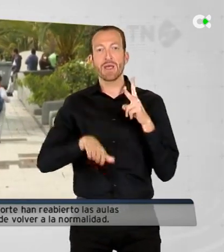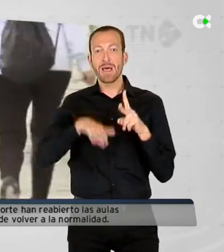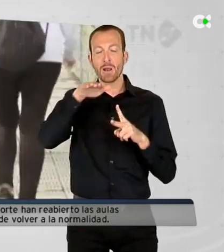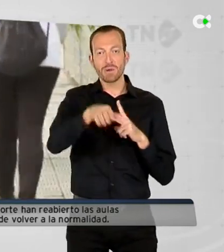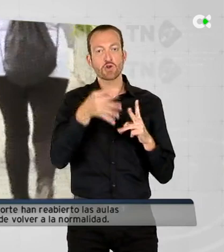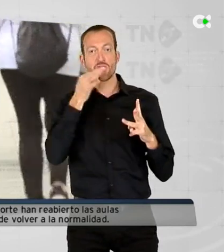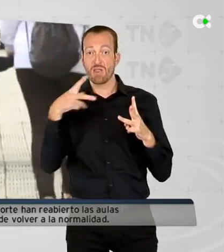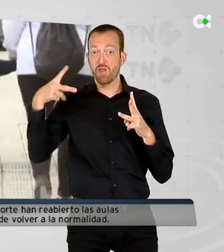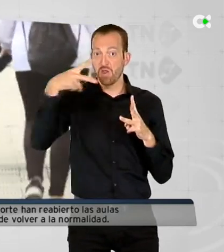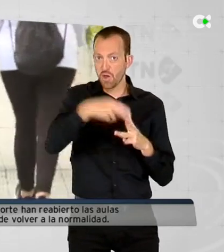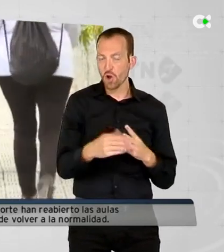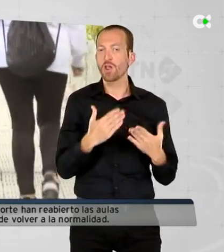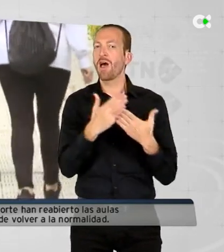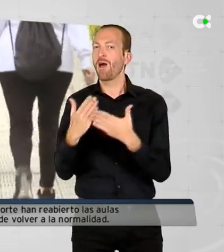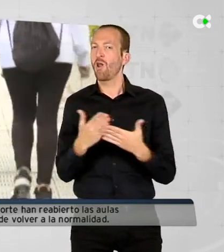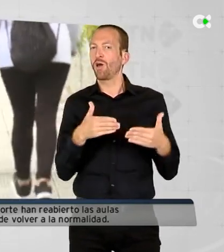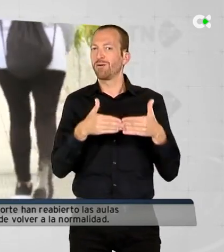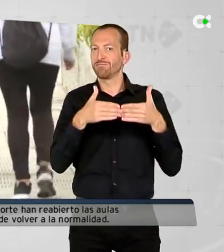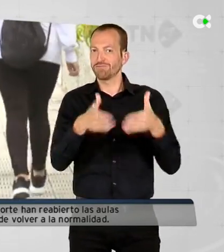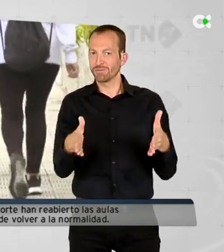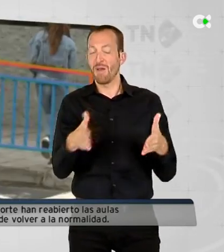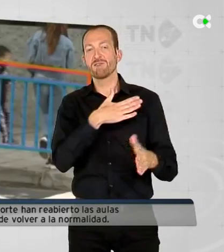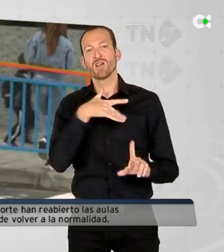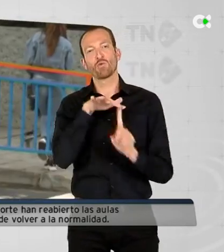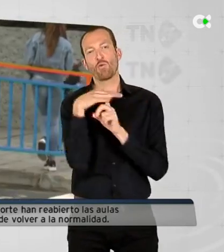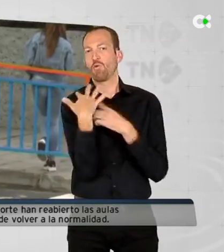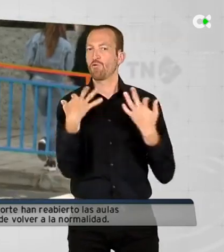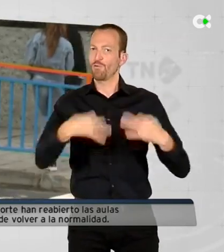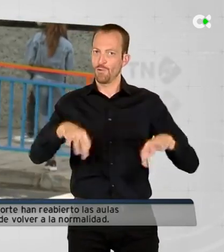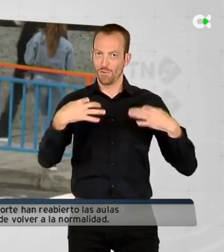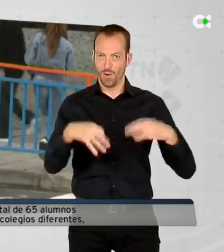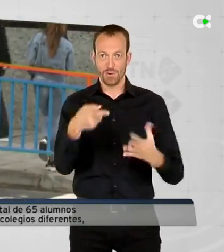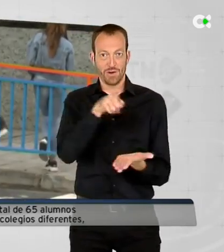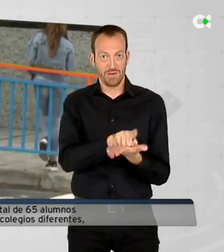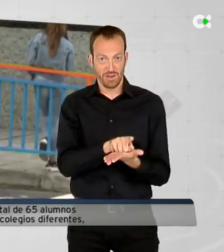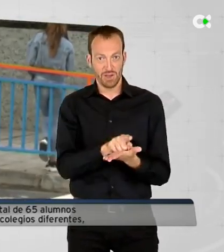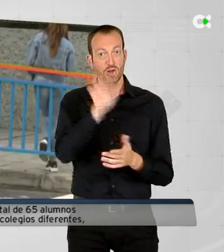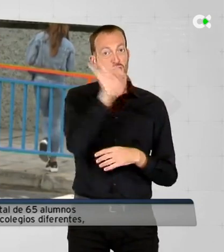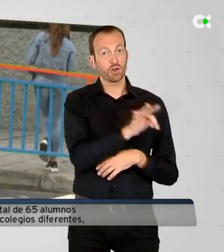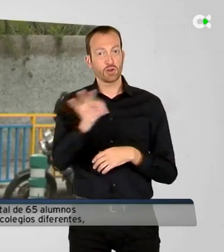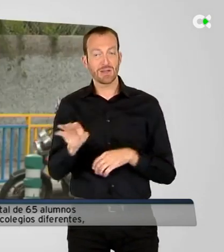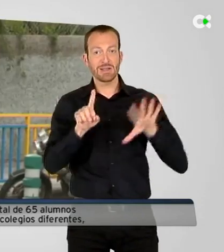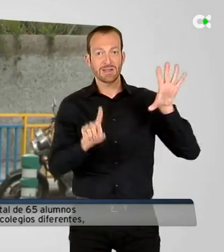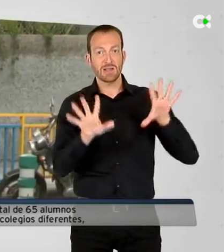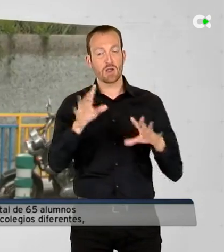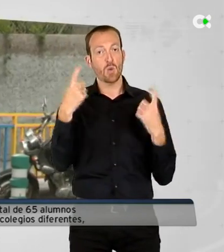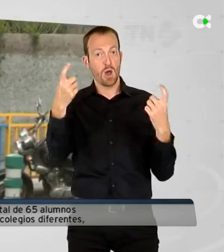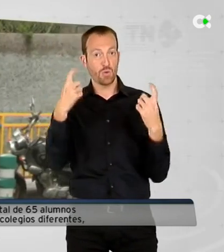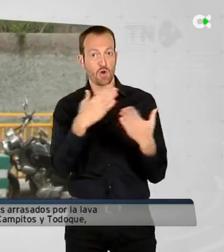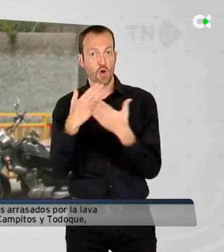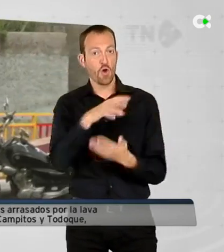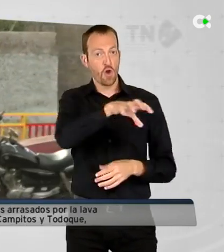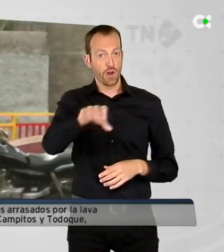El Paso y Tazacorte han reabierto las aulas con el deseo de volver a la normalidad. Un total de 65 alumnos de tres colegios